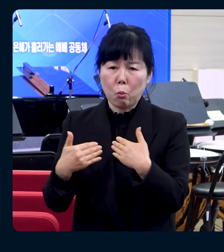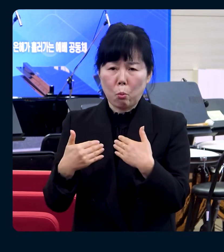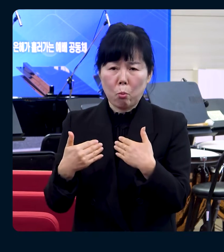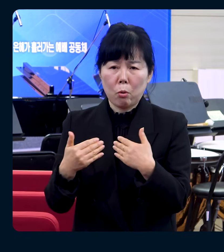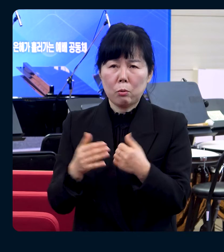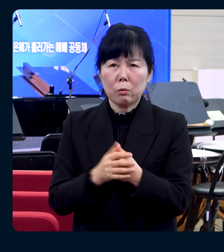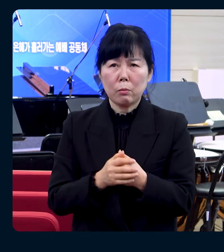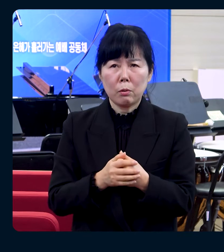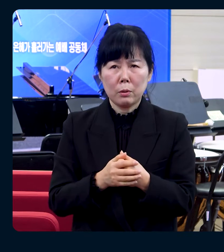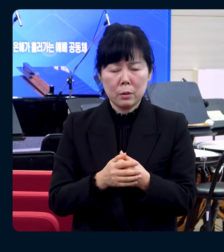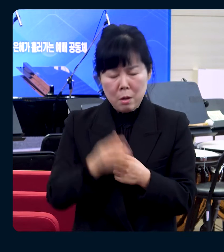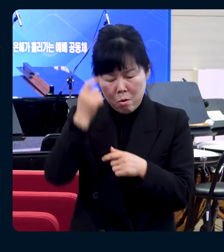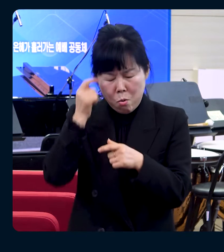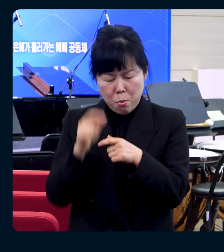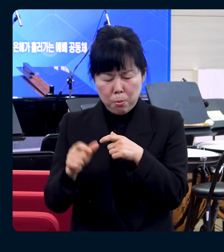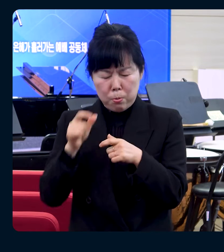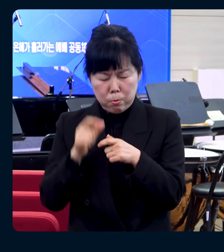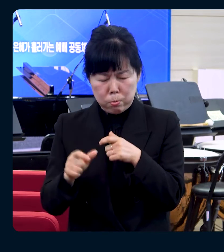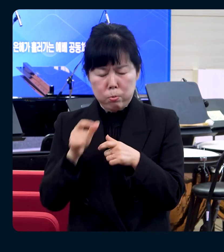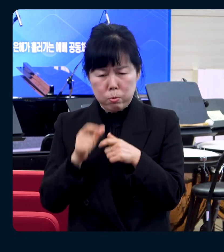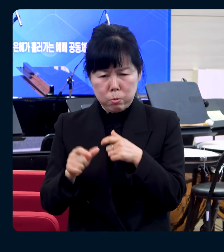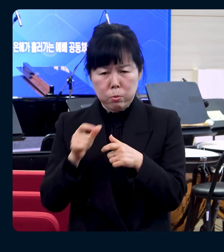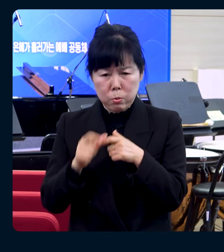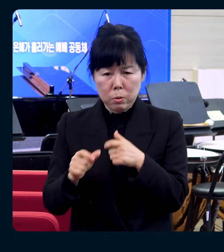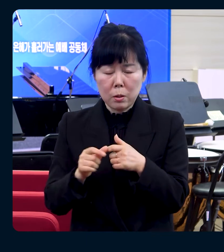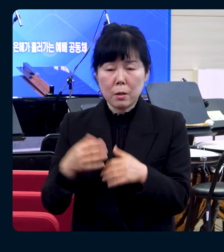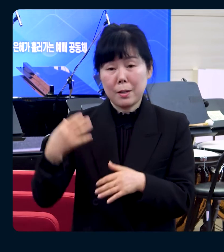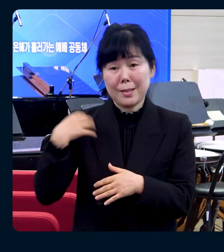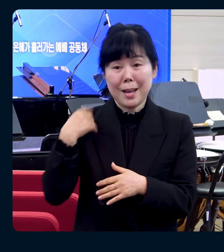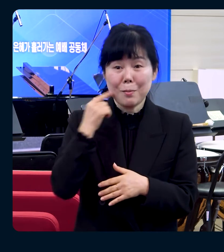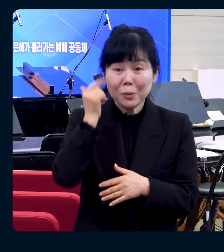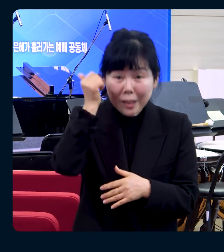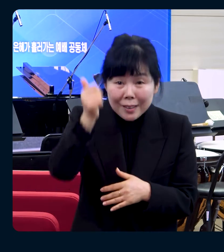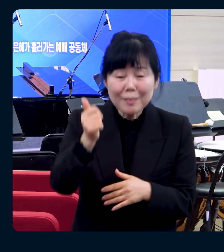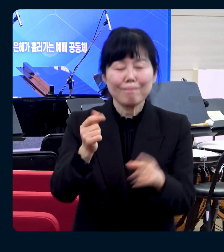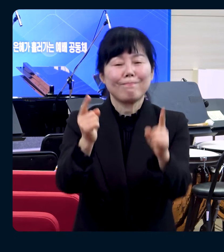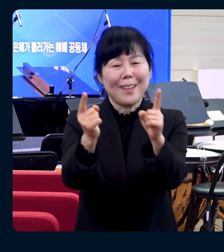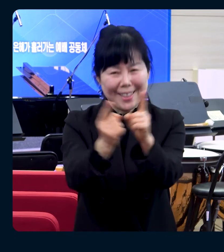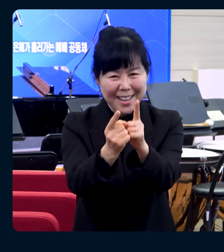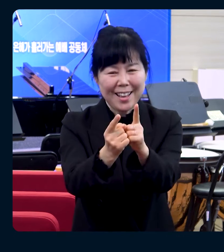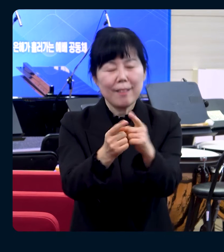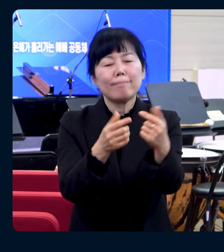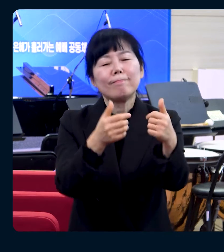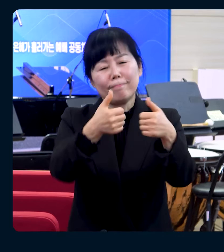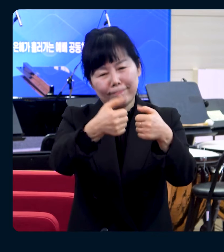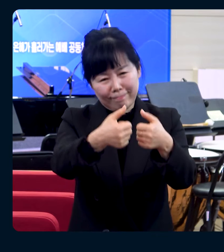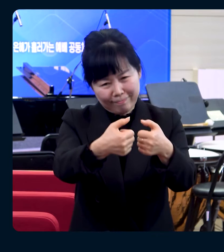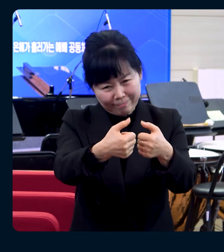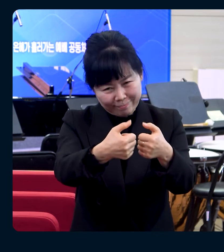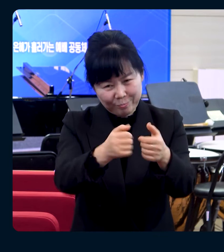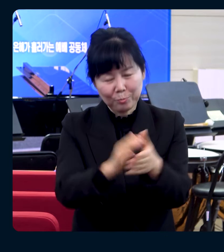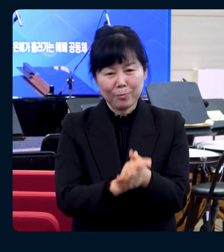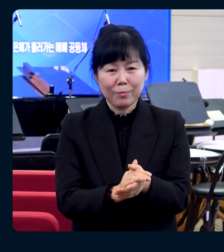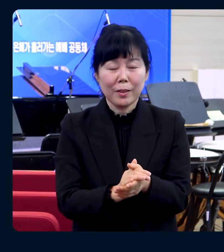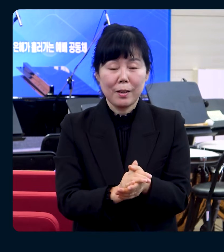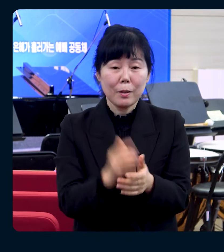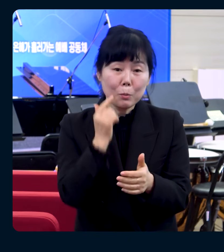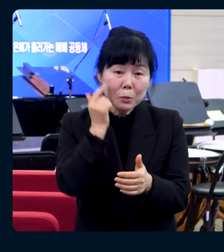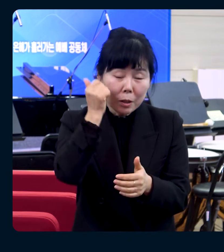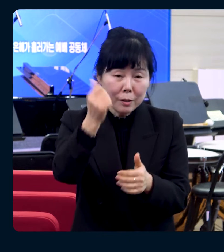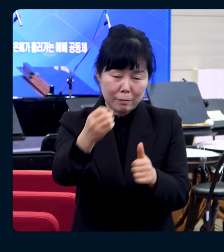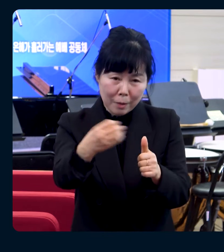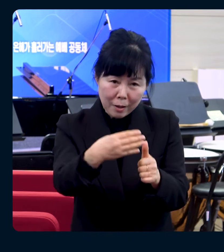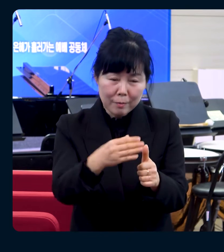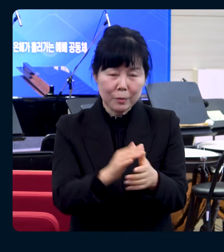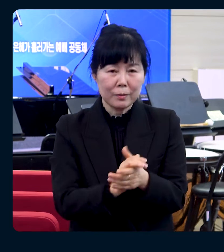된다는 말도 들은 것 같고 이래서 이분이 막 고민스러워가지고 담임 목사님을 찾아갔어요. 가서 목사님과 상담을 한 겁니다. 근데 그 목사님이